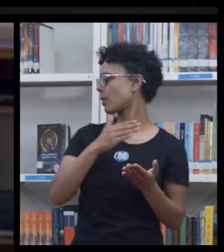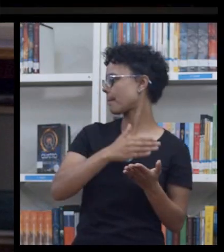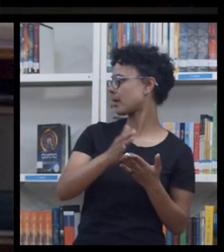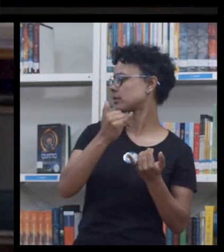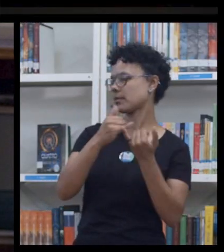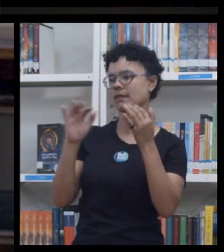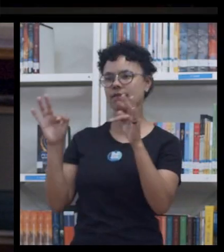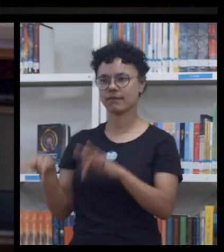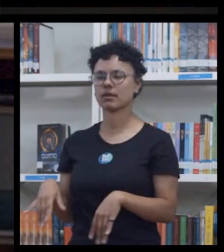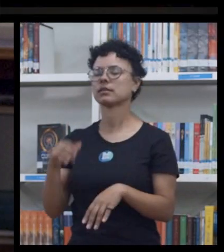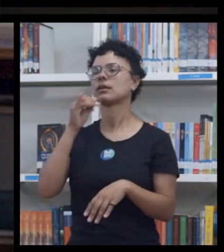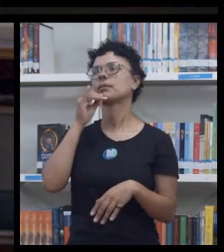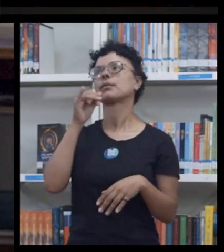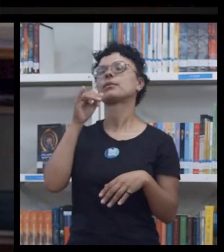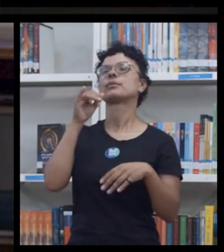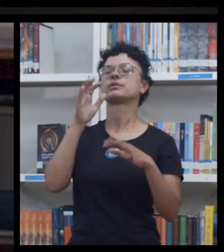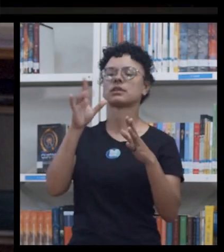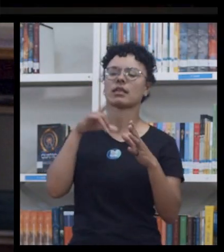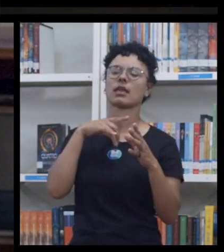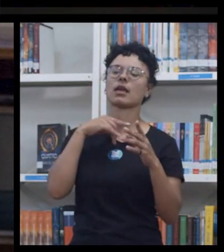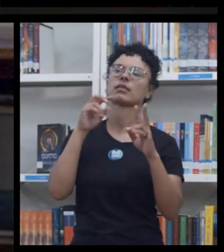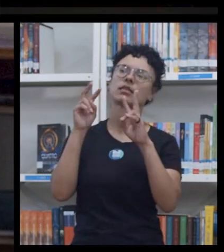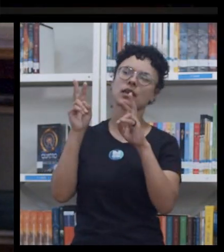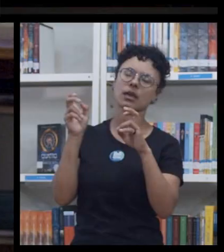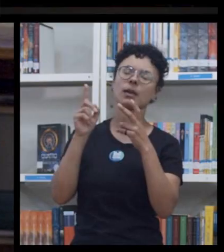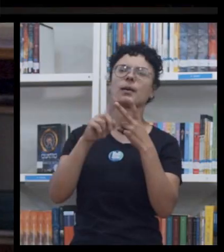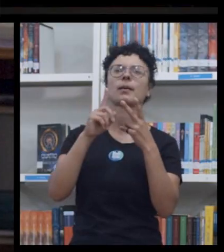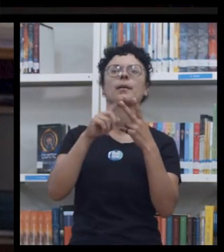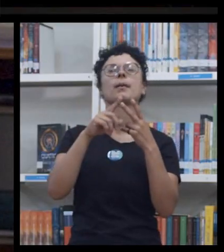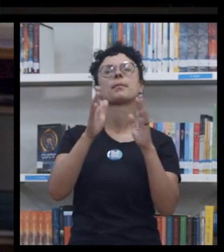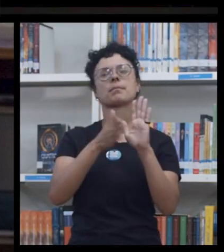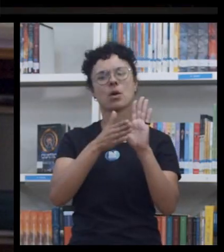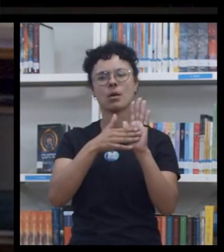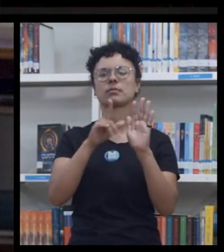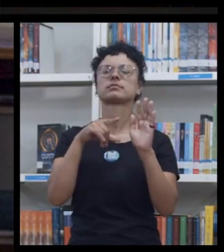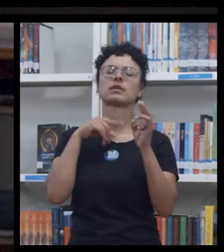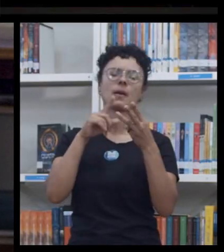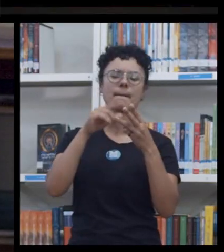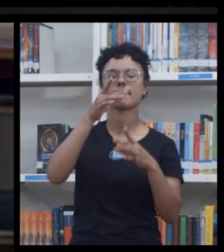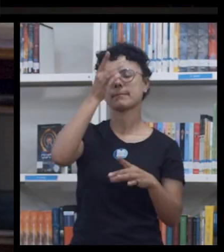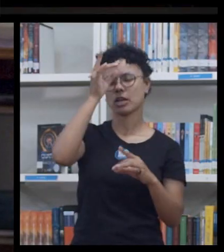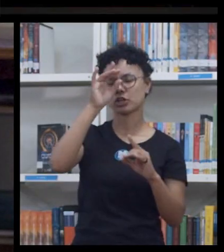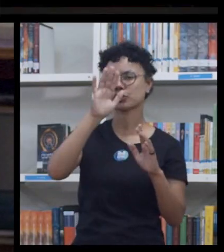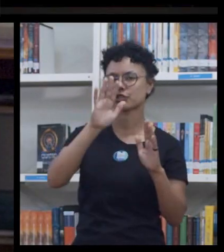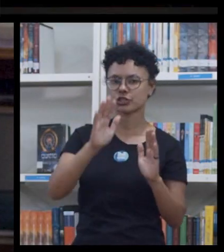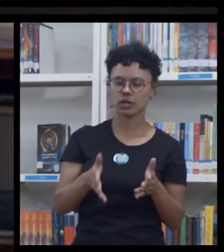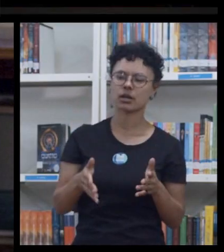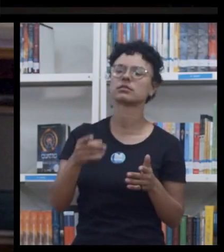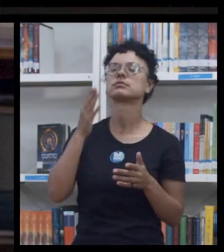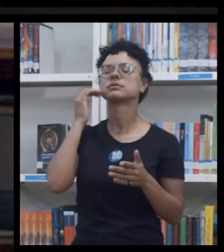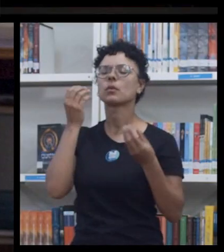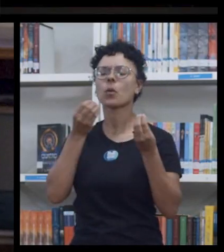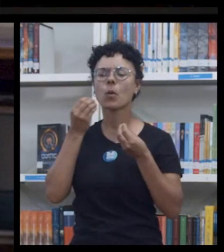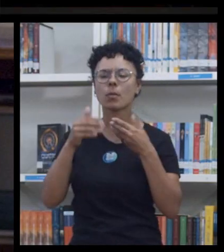fim. Você já tem o motivo, você já tem a proposta, você já tem os personagens, você já